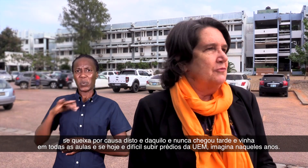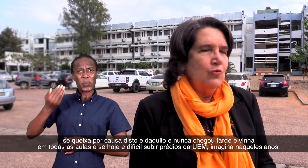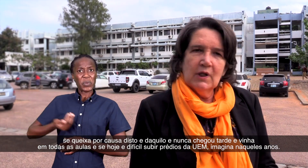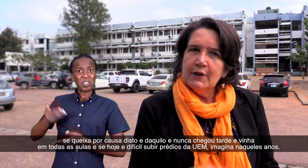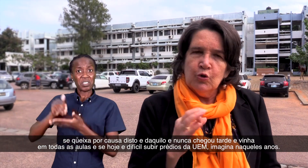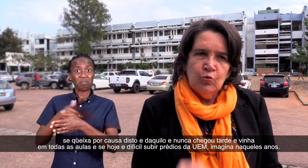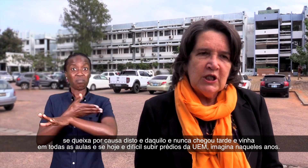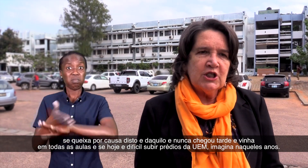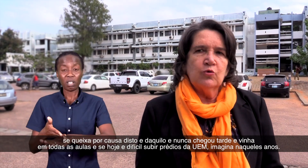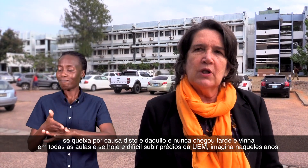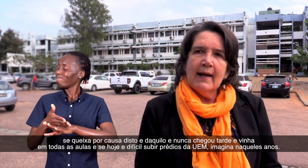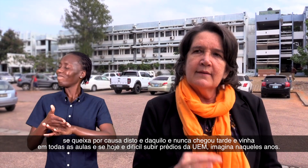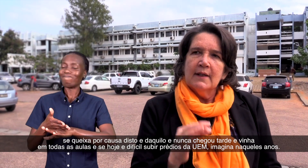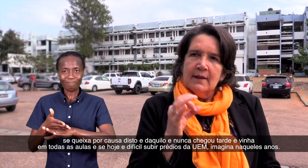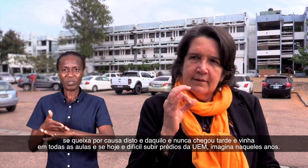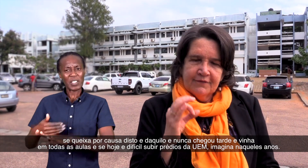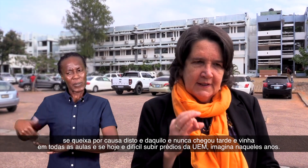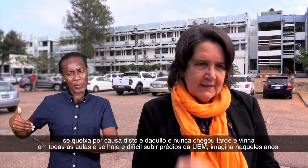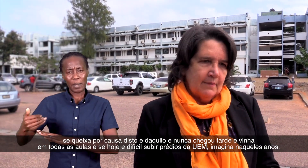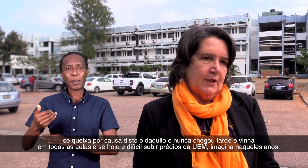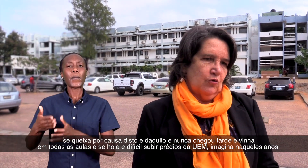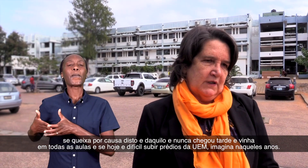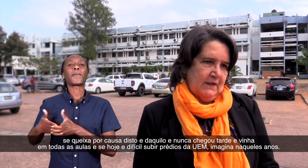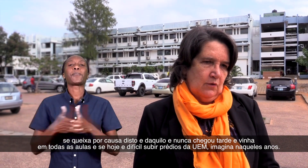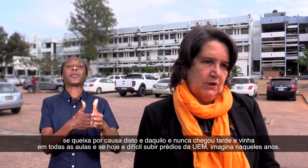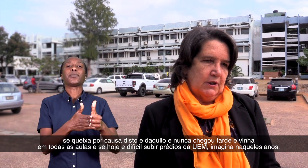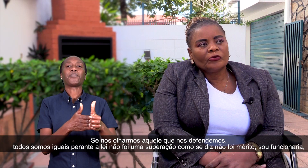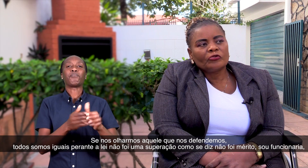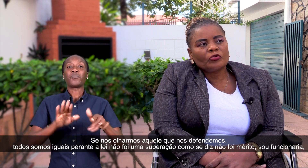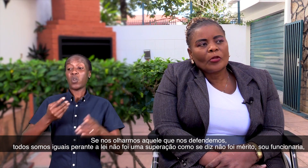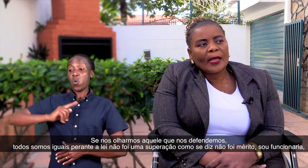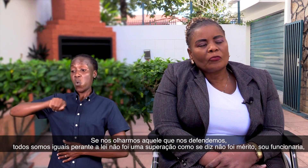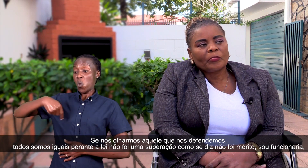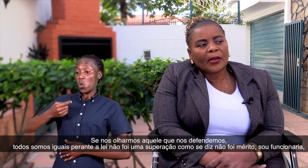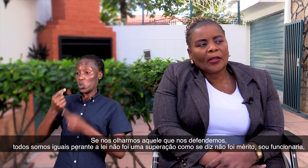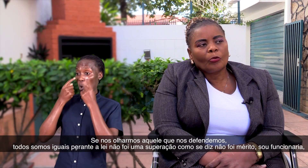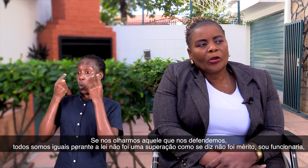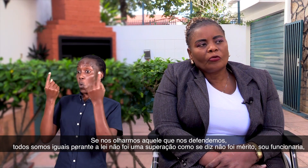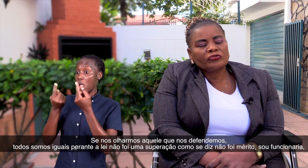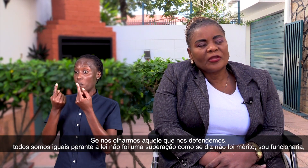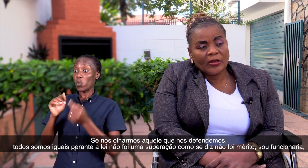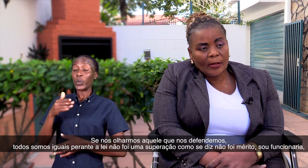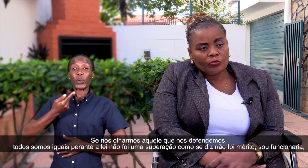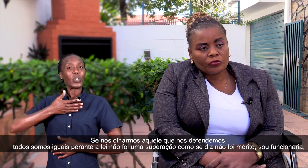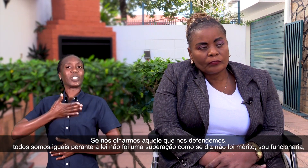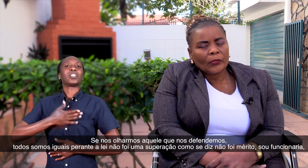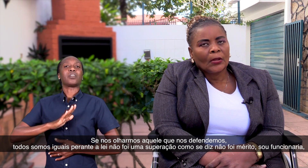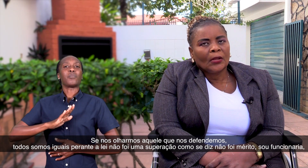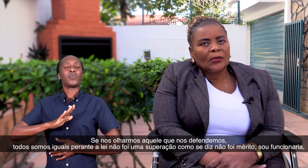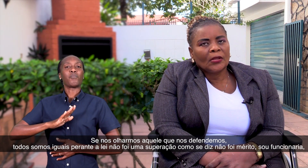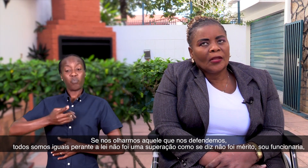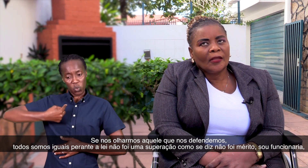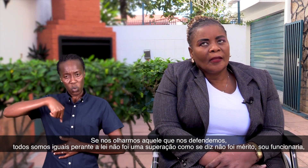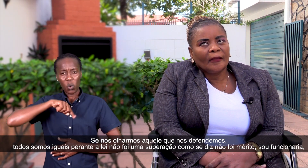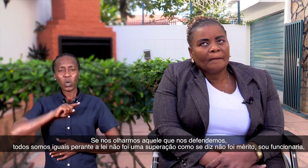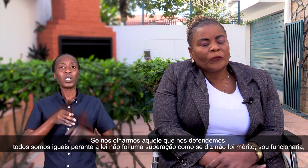daquilo. Nunca chegou tarde e vinha sempre a todas as aulas. Nós olharmos para aquilo que nós defendemos,